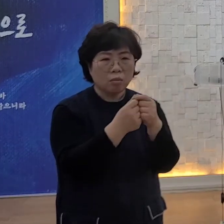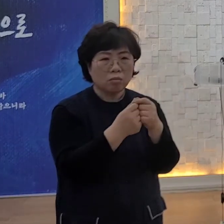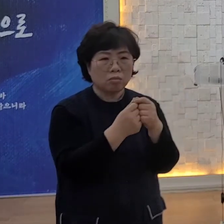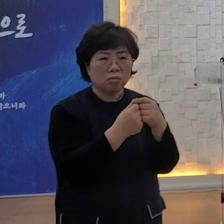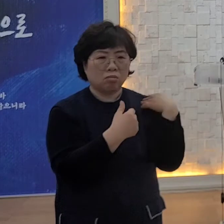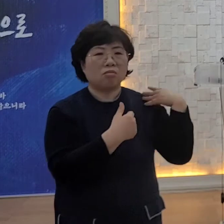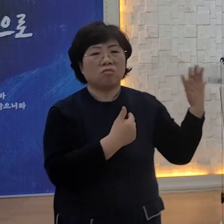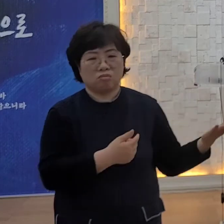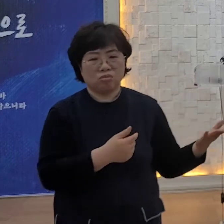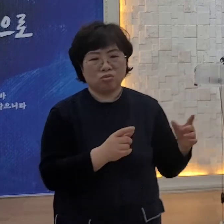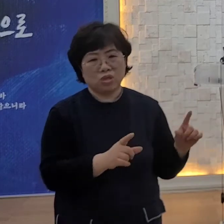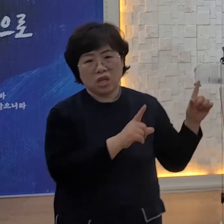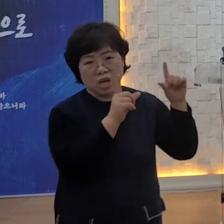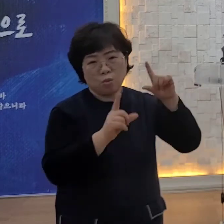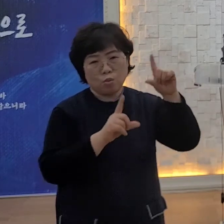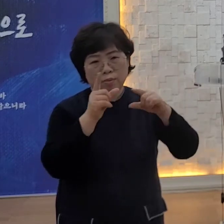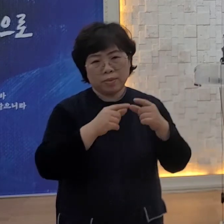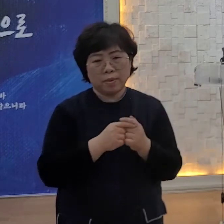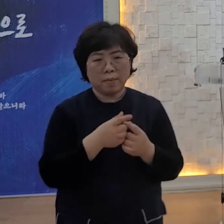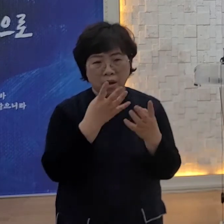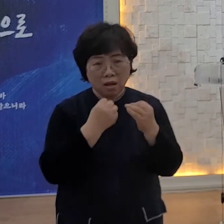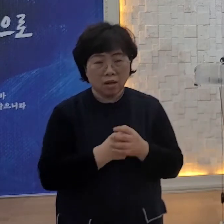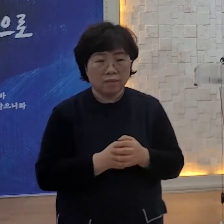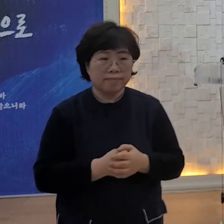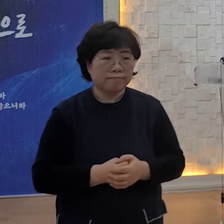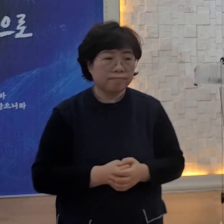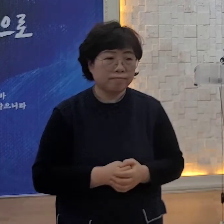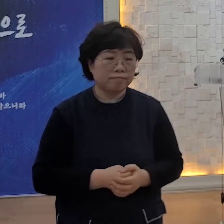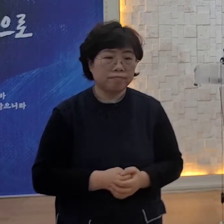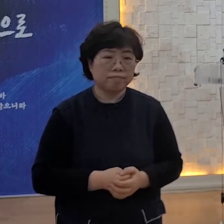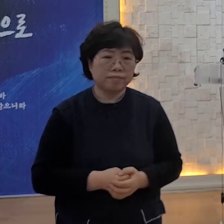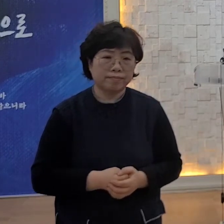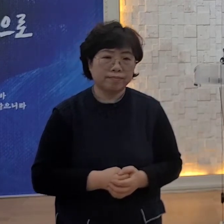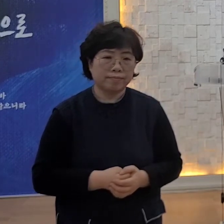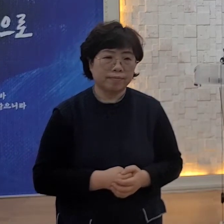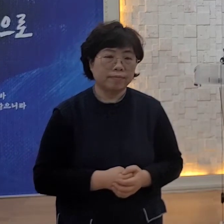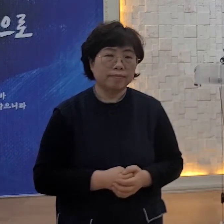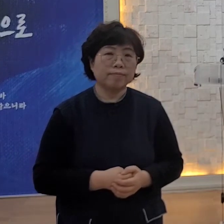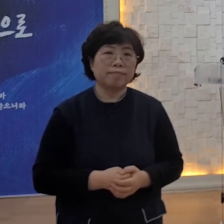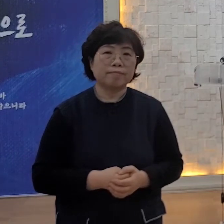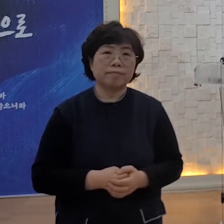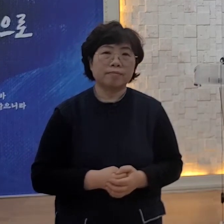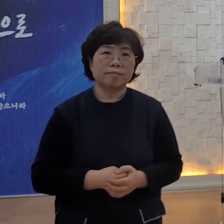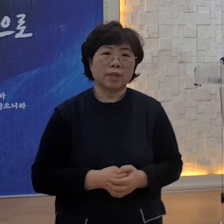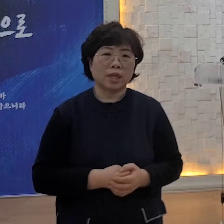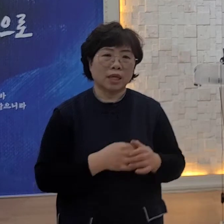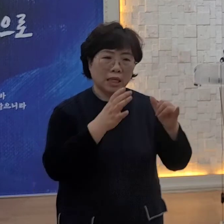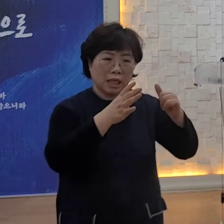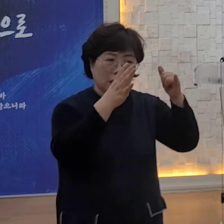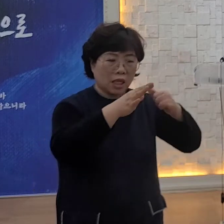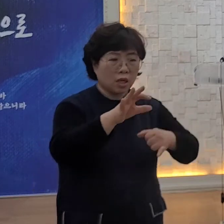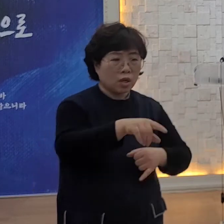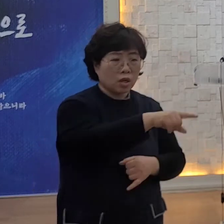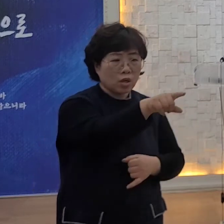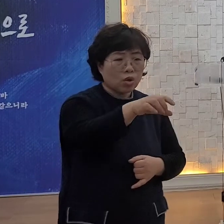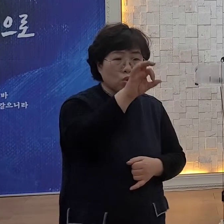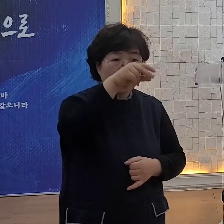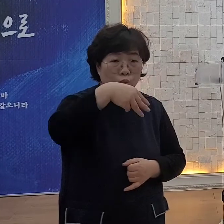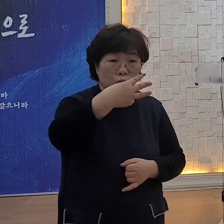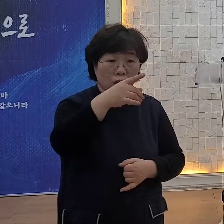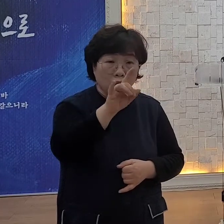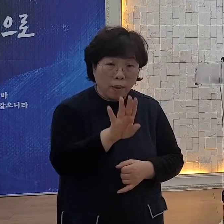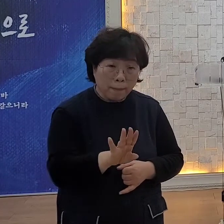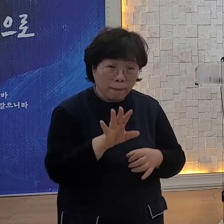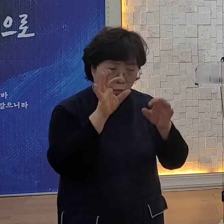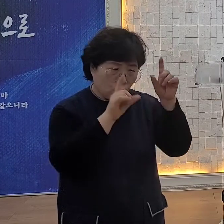우리는 이미 이 세계, 유럽이나 이 세상 돌아가는 이 선례를 보면서 이미 보았기 때문에 그래서 우리가 이